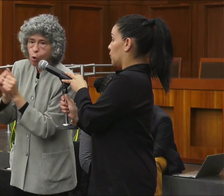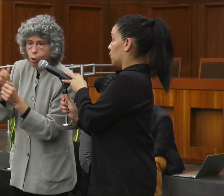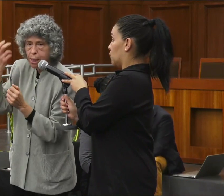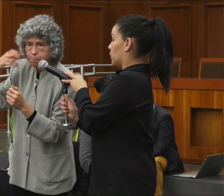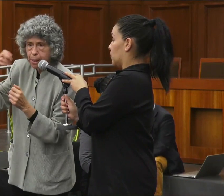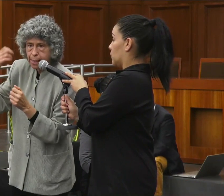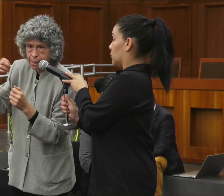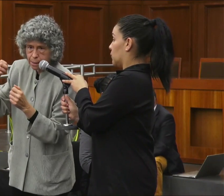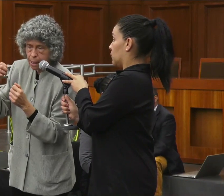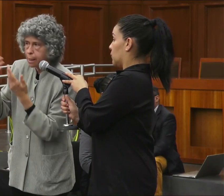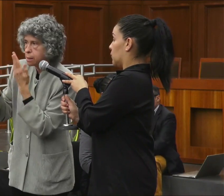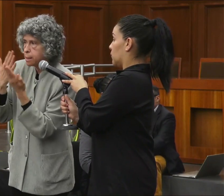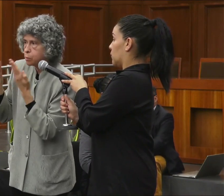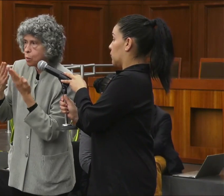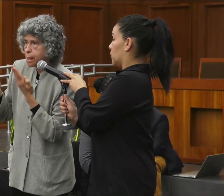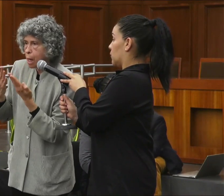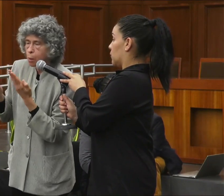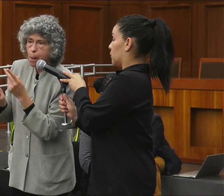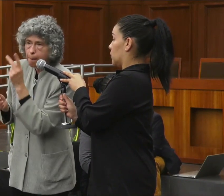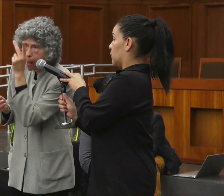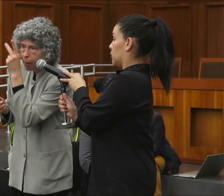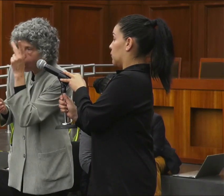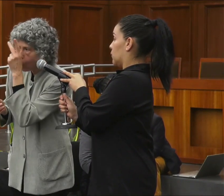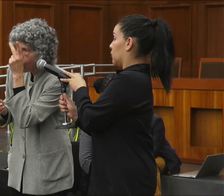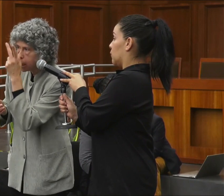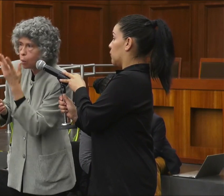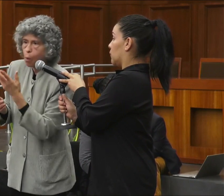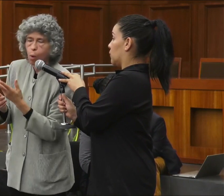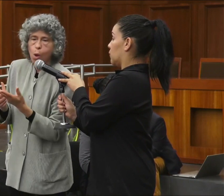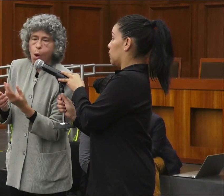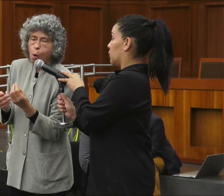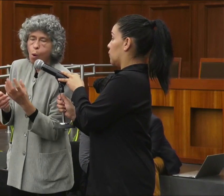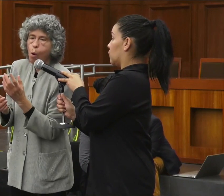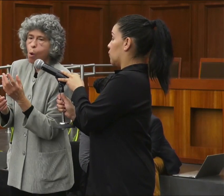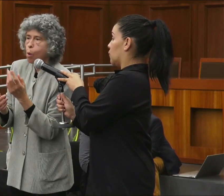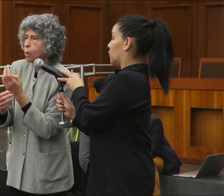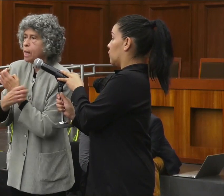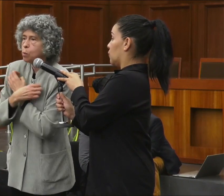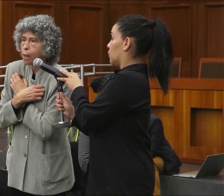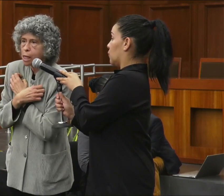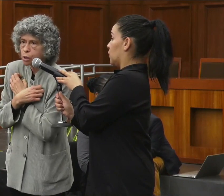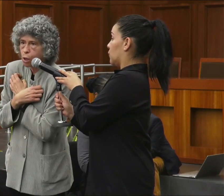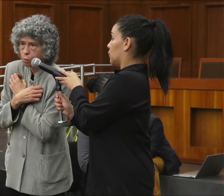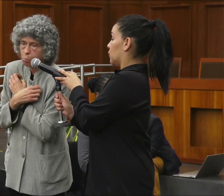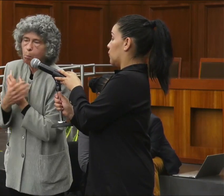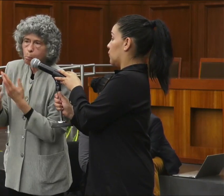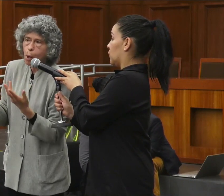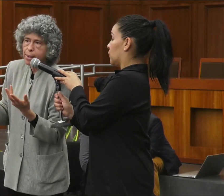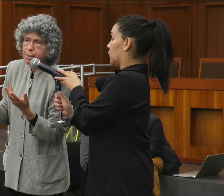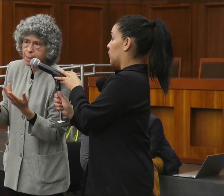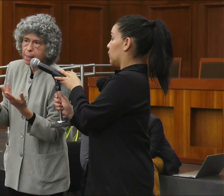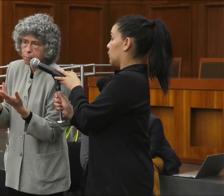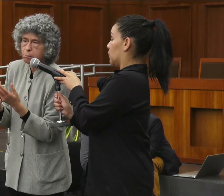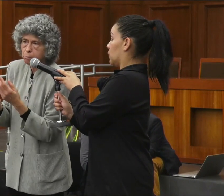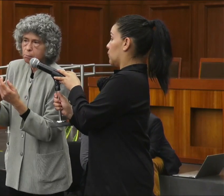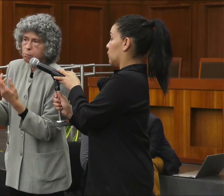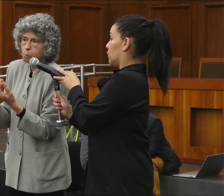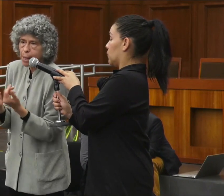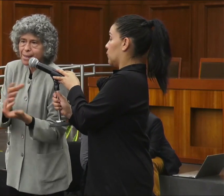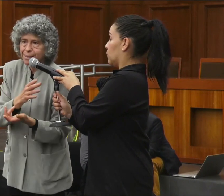pero con experiencia que si estudiaron pedagógico o educación, puede ser